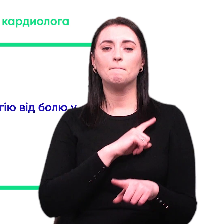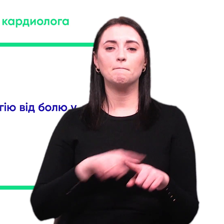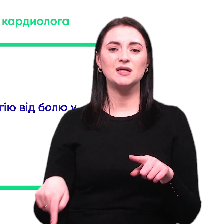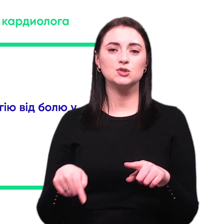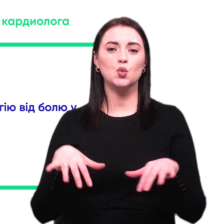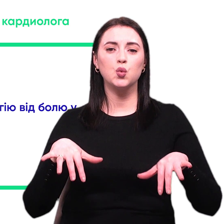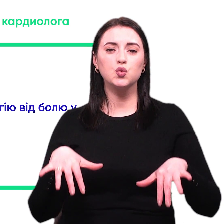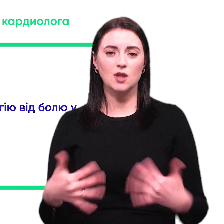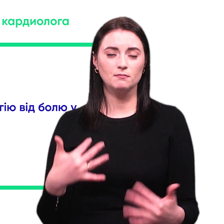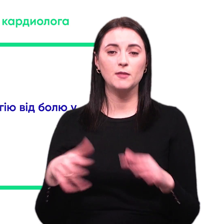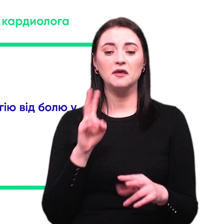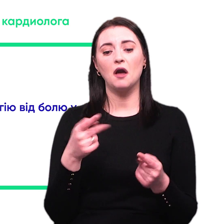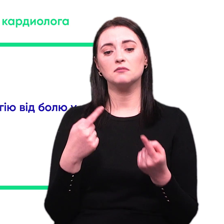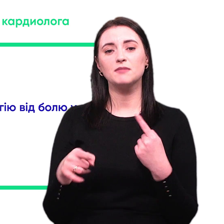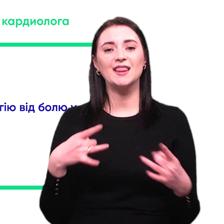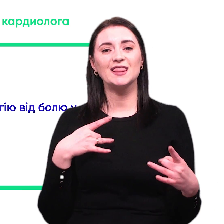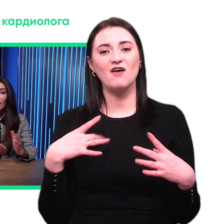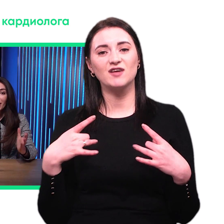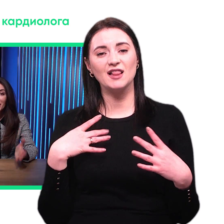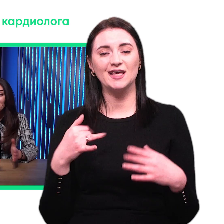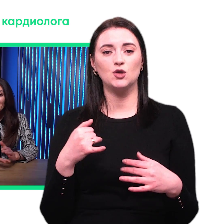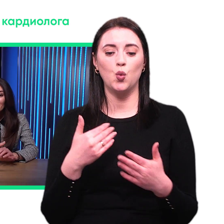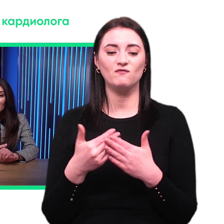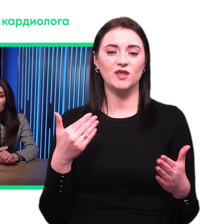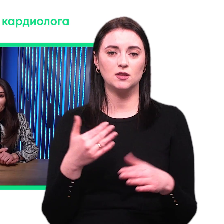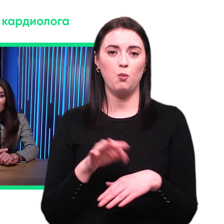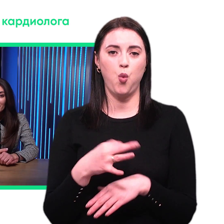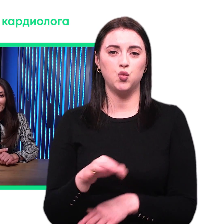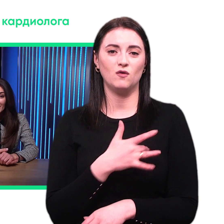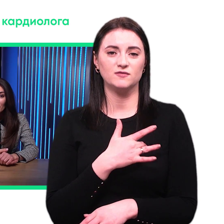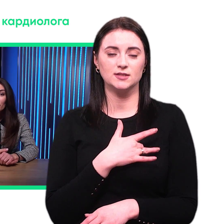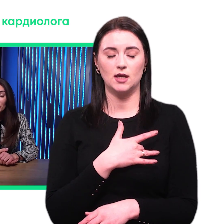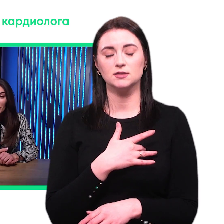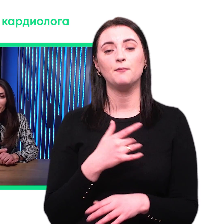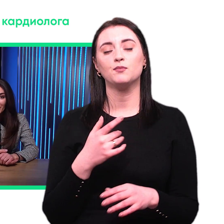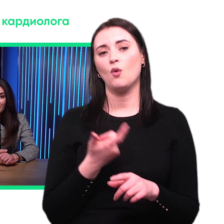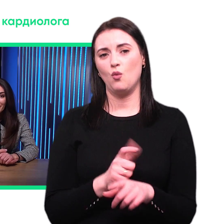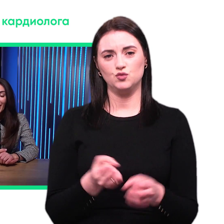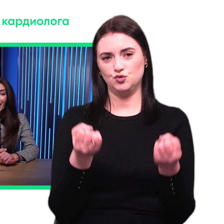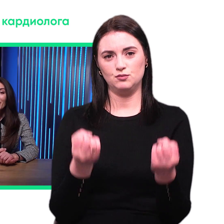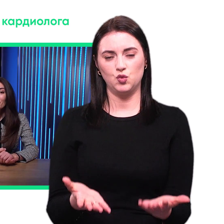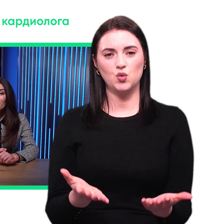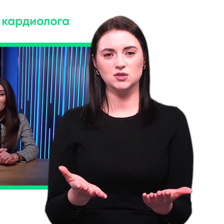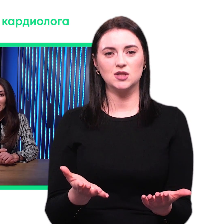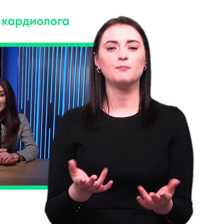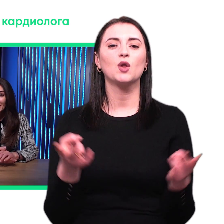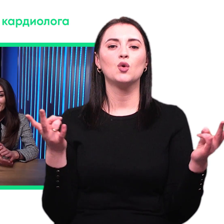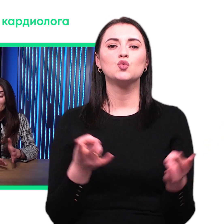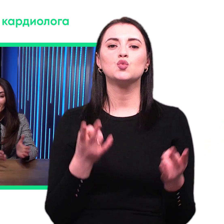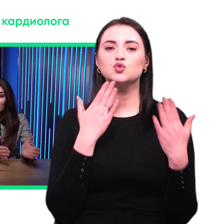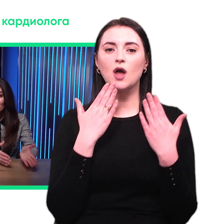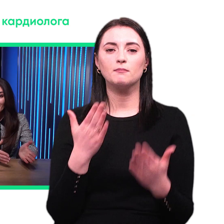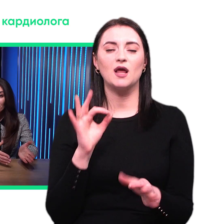Как отличить невралгию от боли у сердца? Отличить невралгию от боли в сердце очень просто. Нужно обратиться